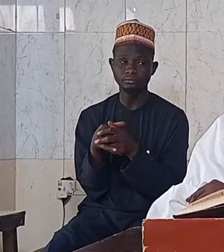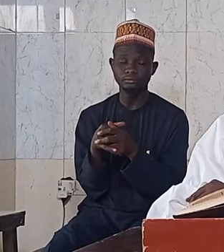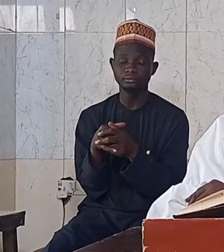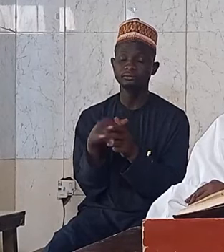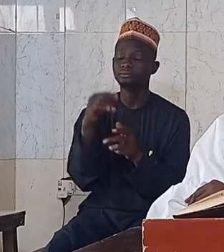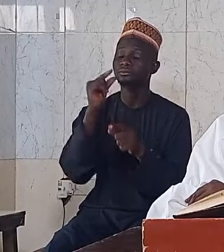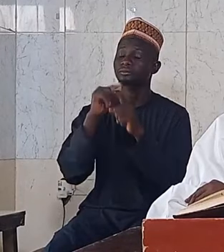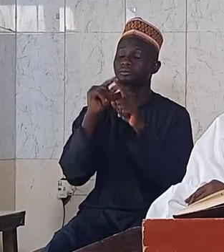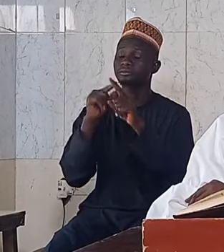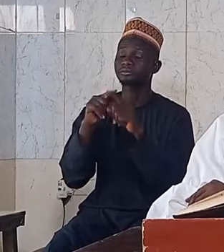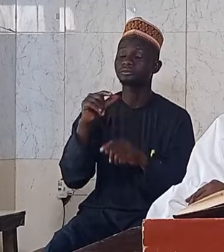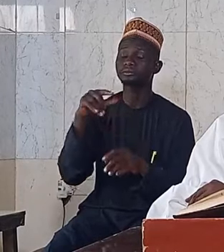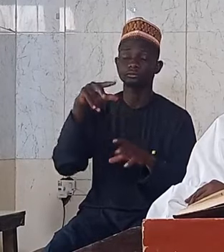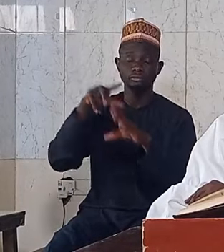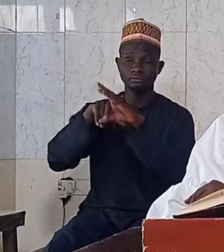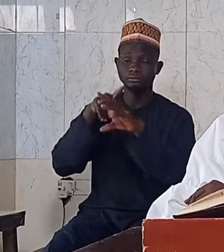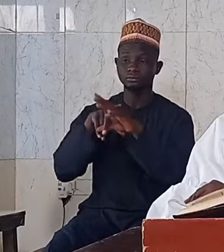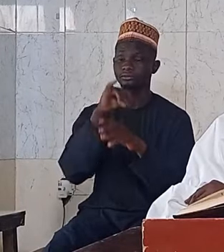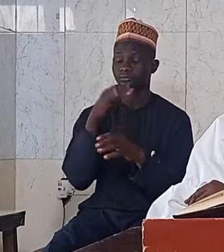الظالمي نعتيني